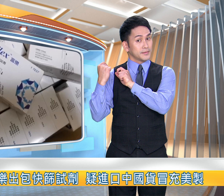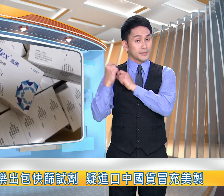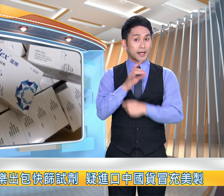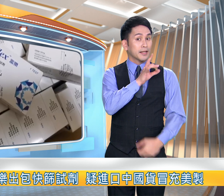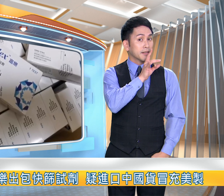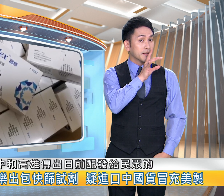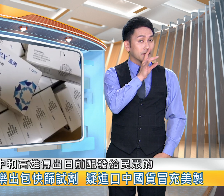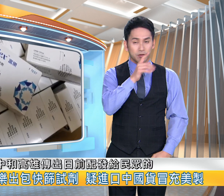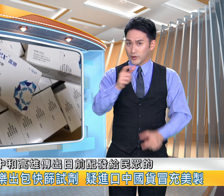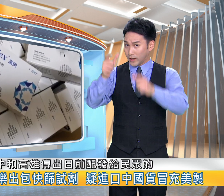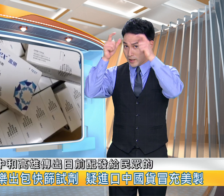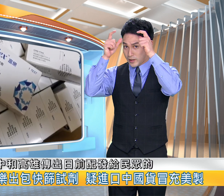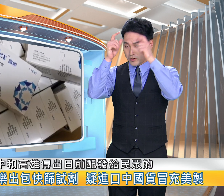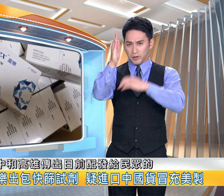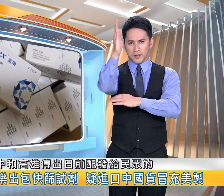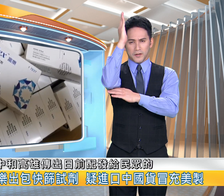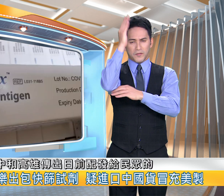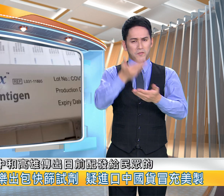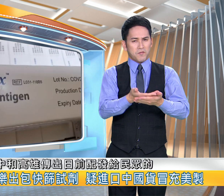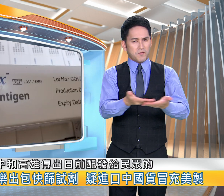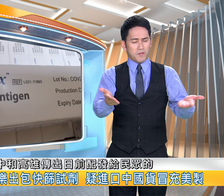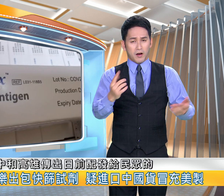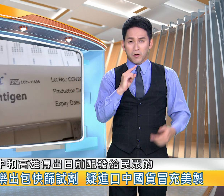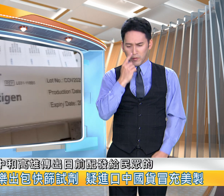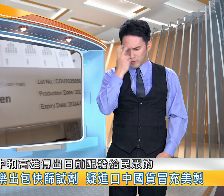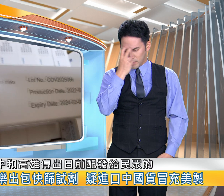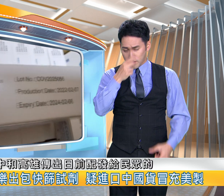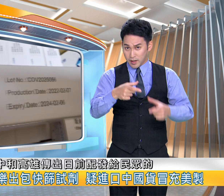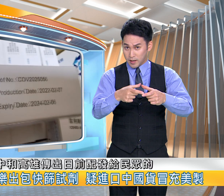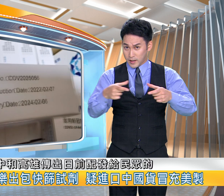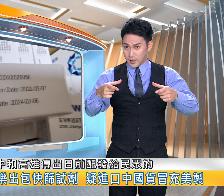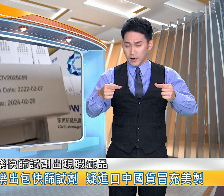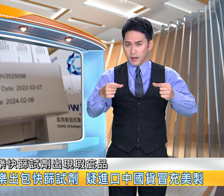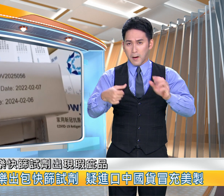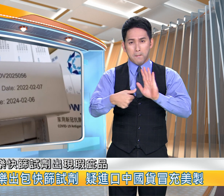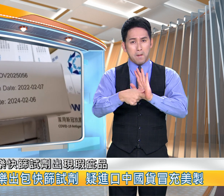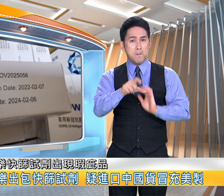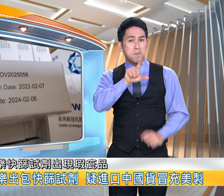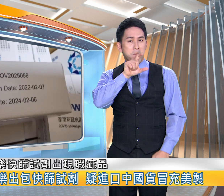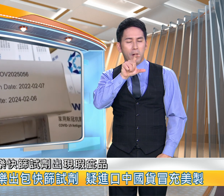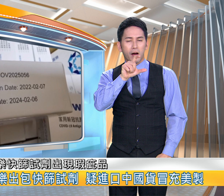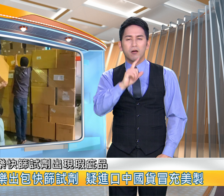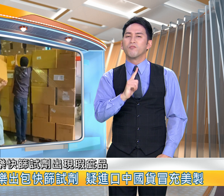台中和高雄传出日前配发给民众的富乐快筛试剂出